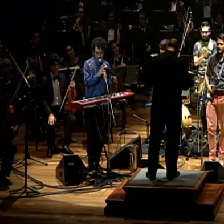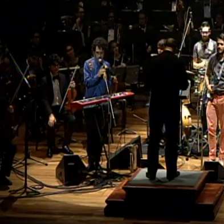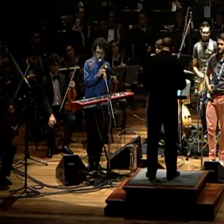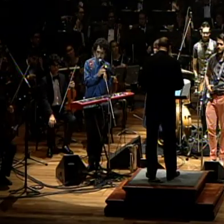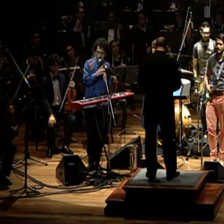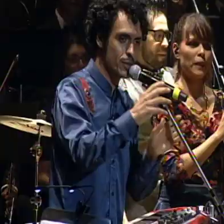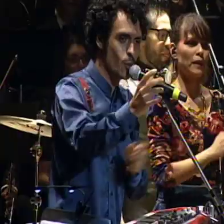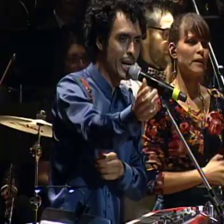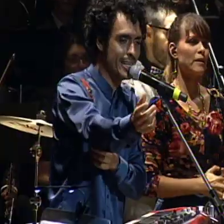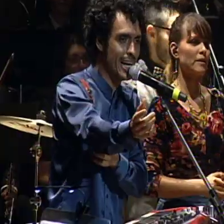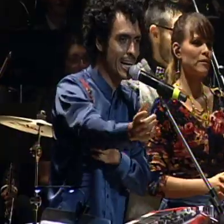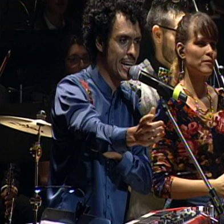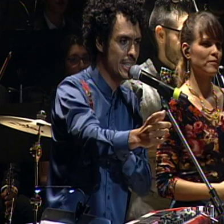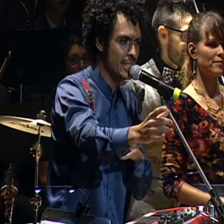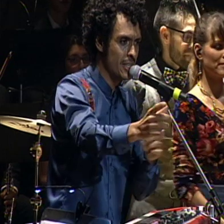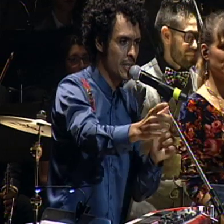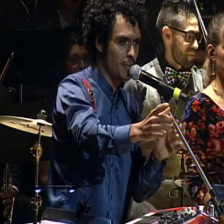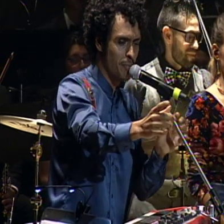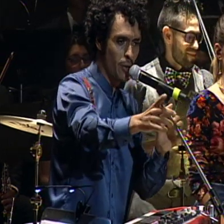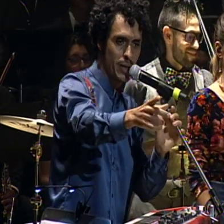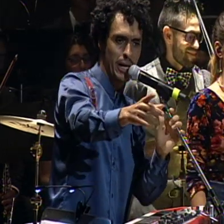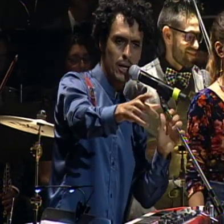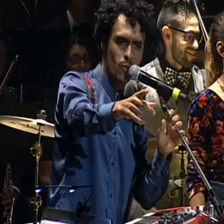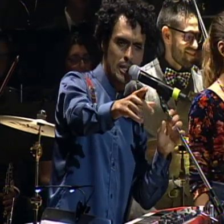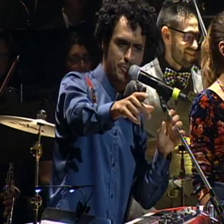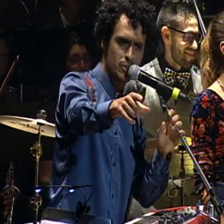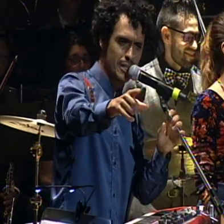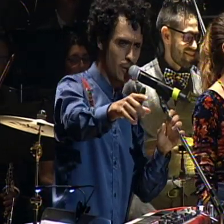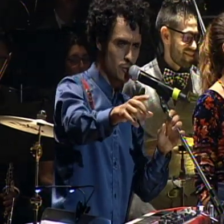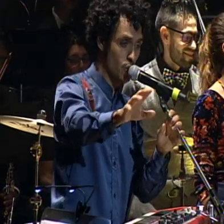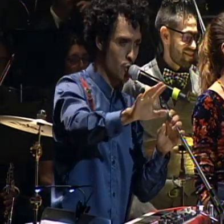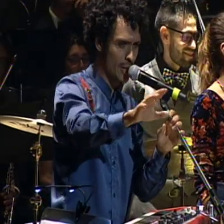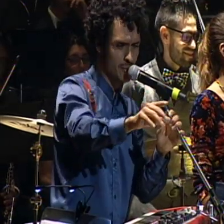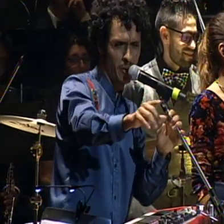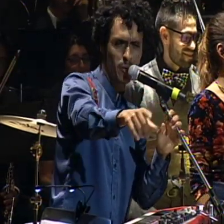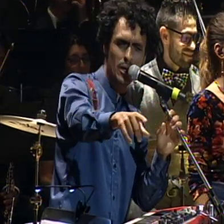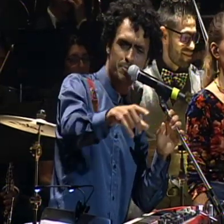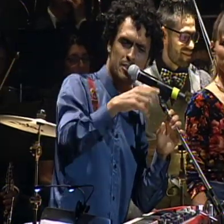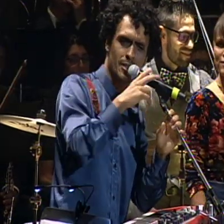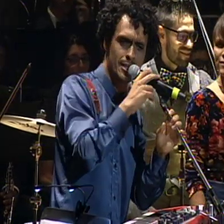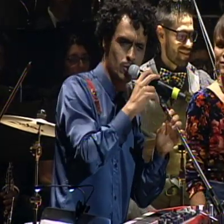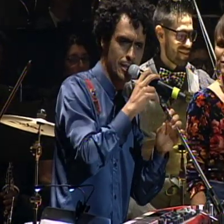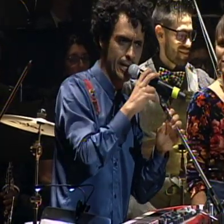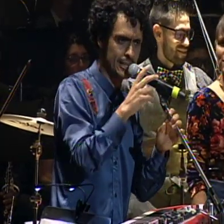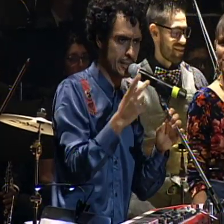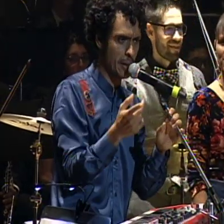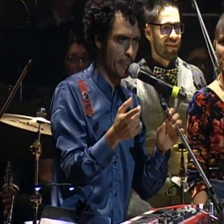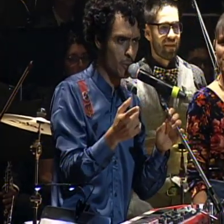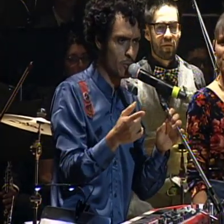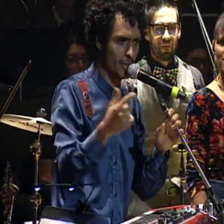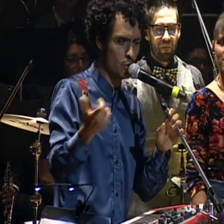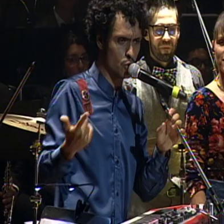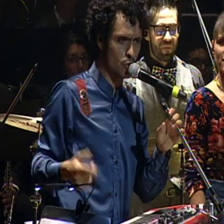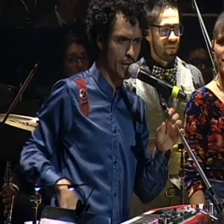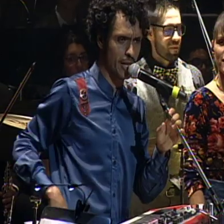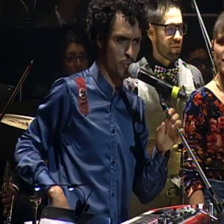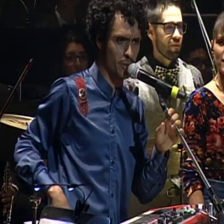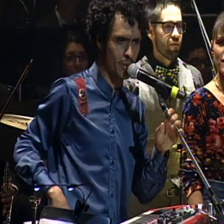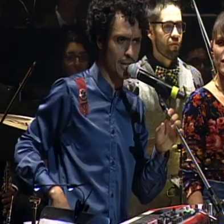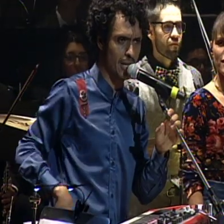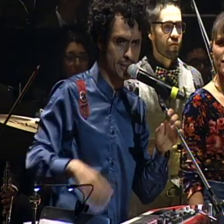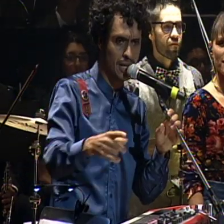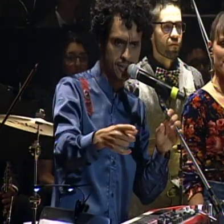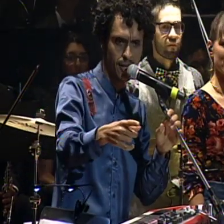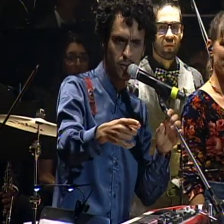Nosotros somos Puerto Candelaria, pero vi algunas personas, no todas, pero algunas personas de Costa Rica se estaban preguntando dónde queda